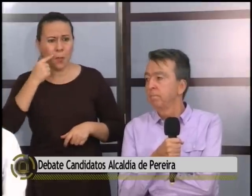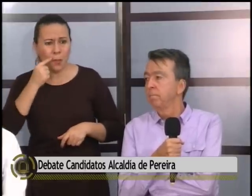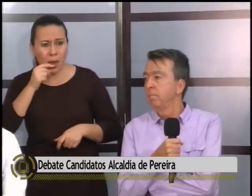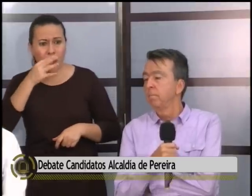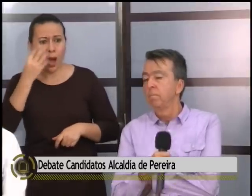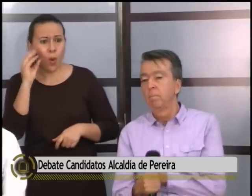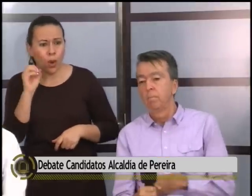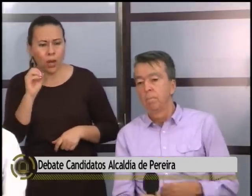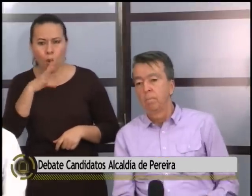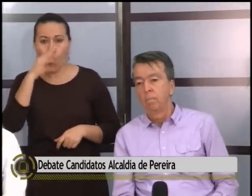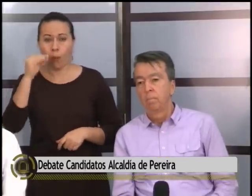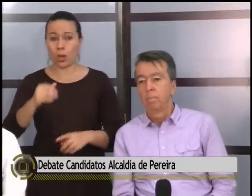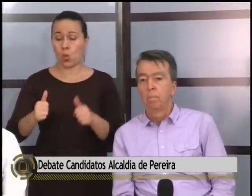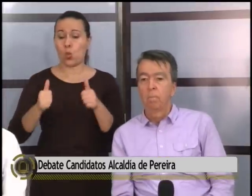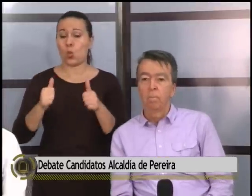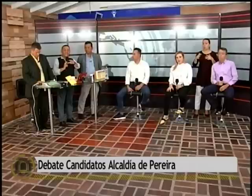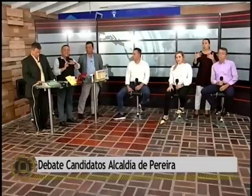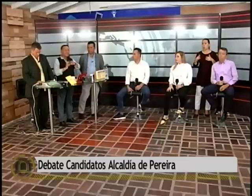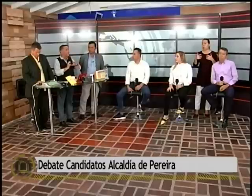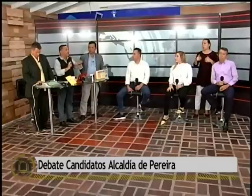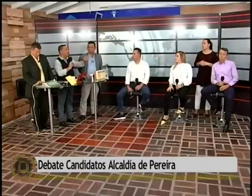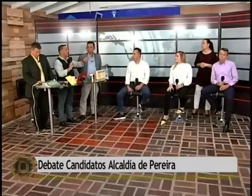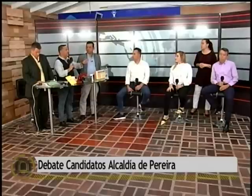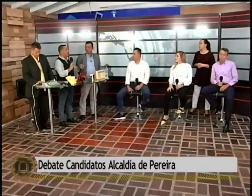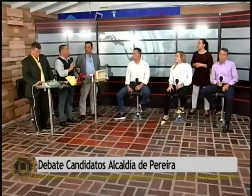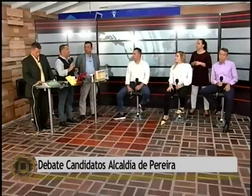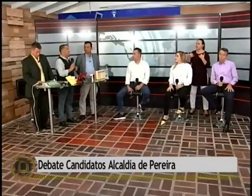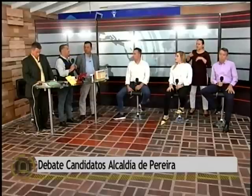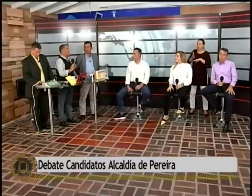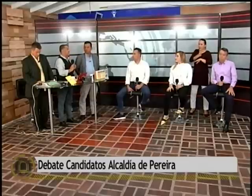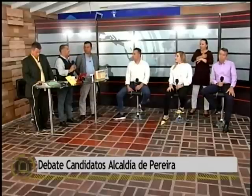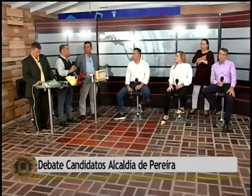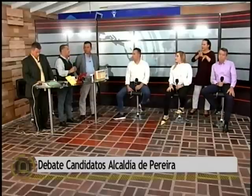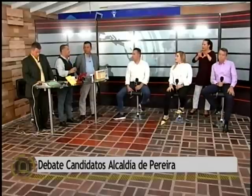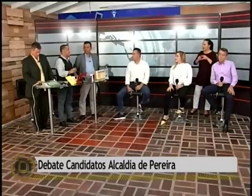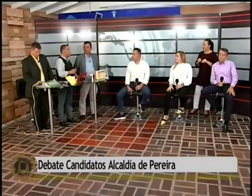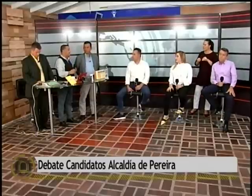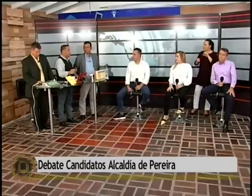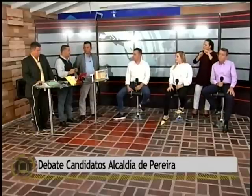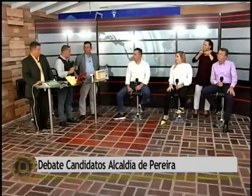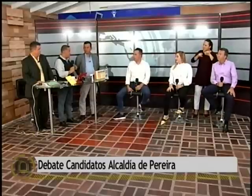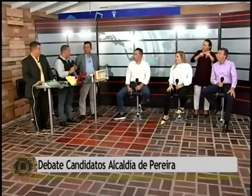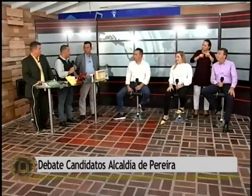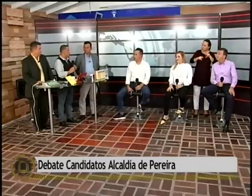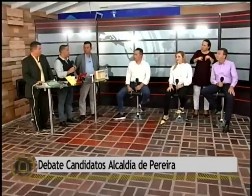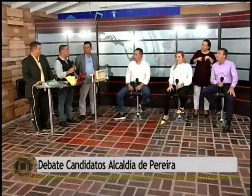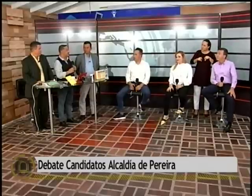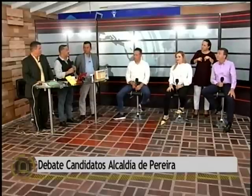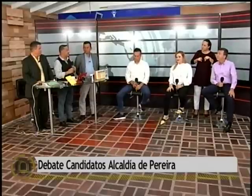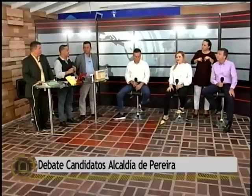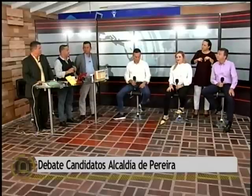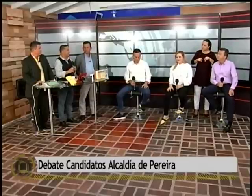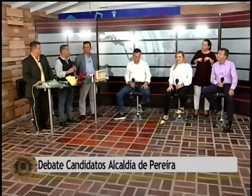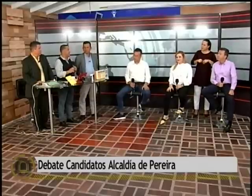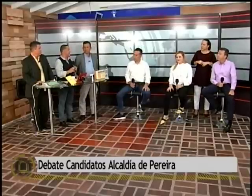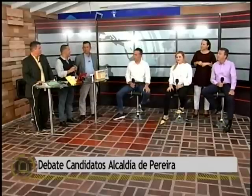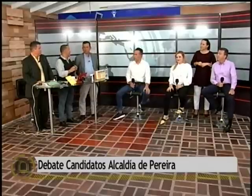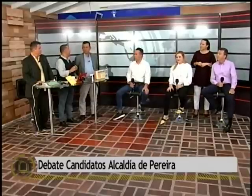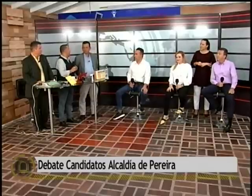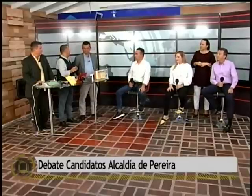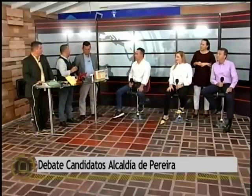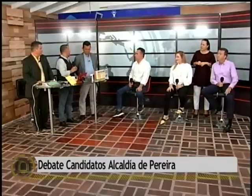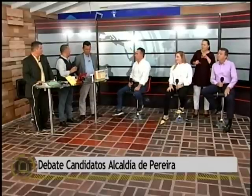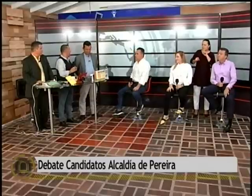hombre. Para rematar este segmento, me quiero ir con preguntas bargalleras. Sí, preguntas bargalleras. O sea,